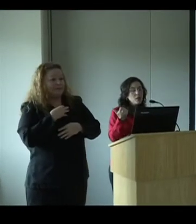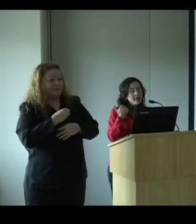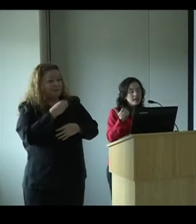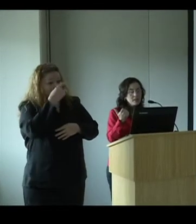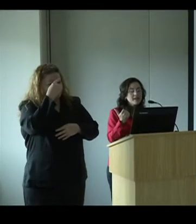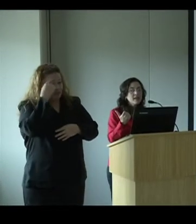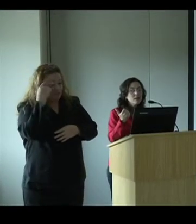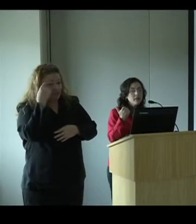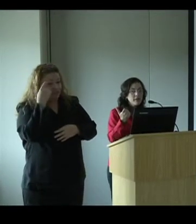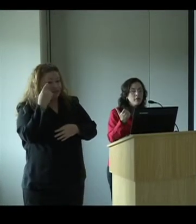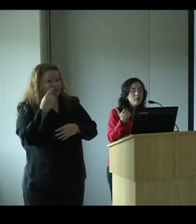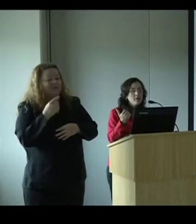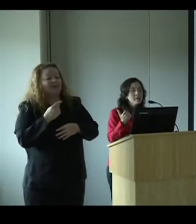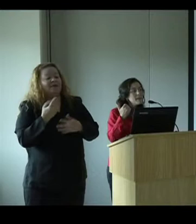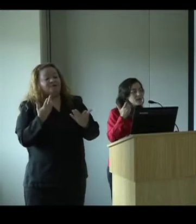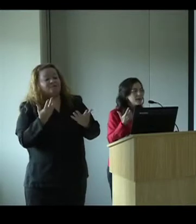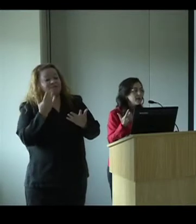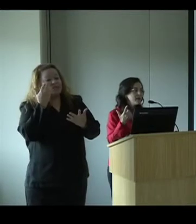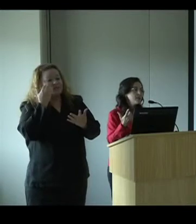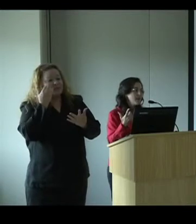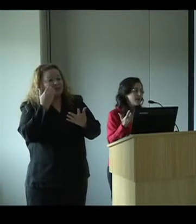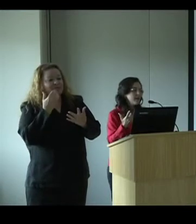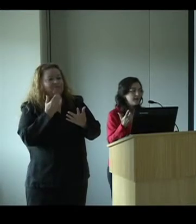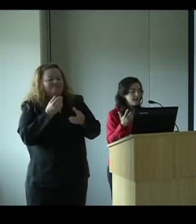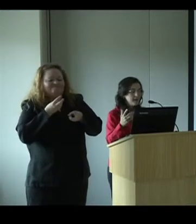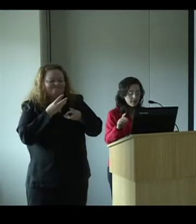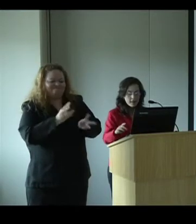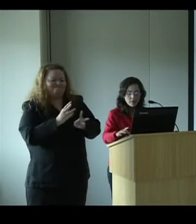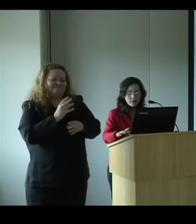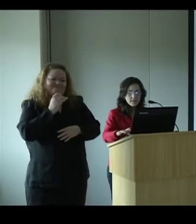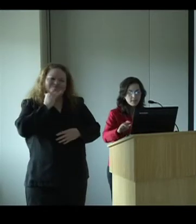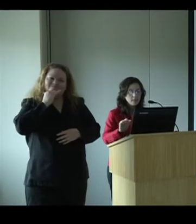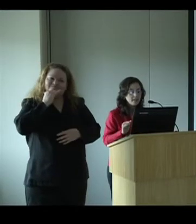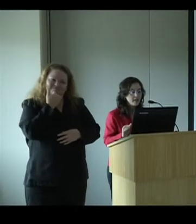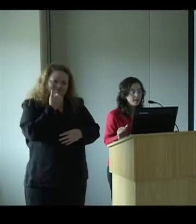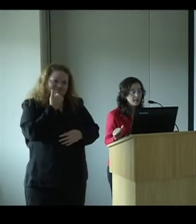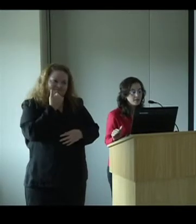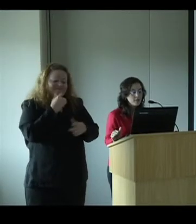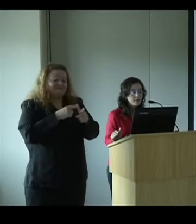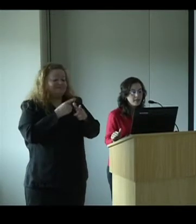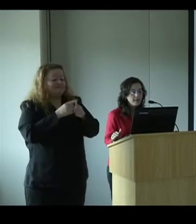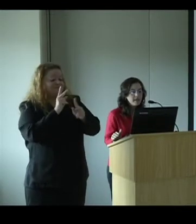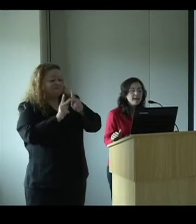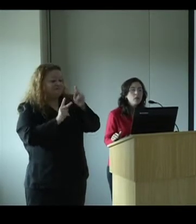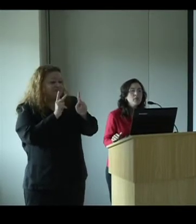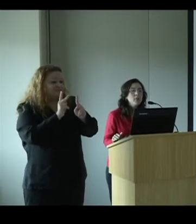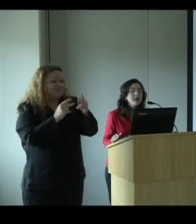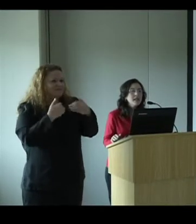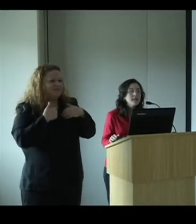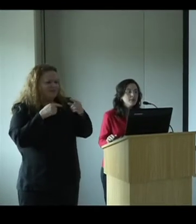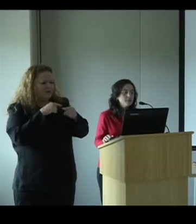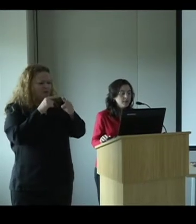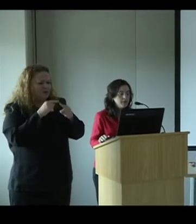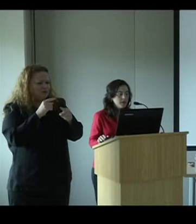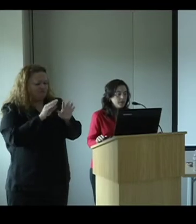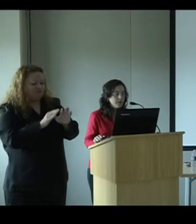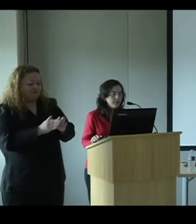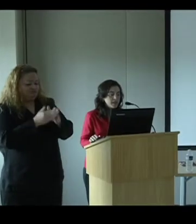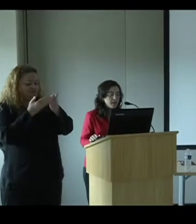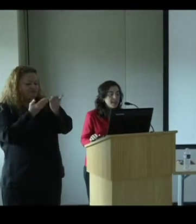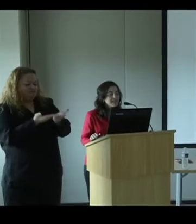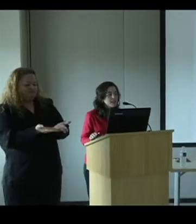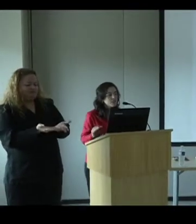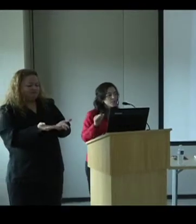lo va a interpretar de una forma bien equivocada Y entonces vamos a tener personas que cuando ven el libro